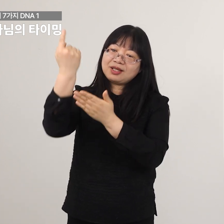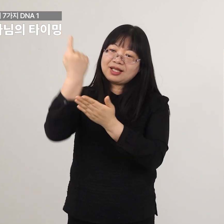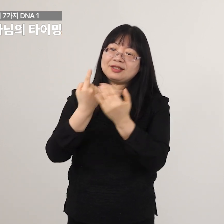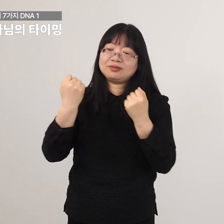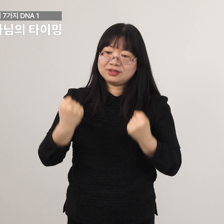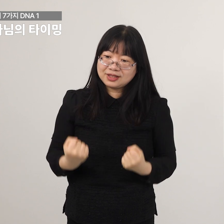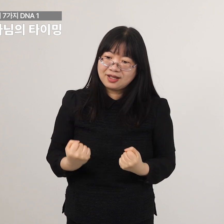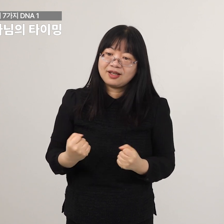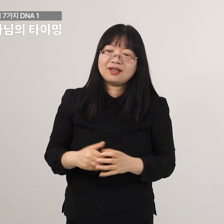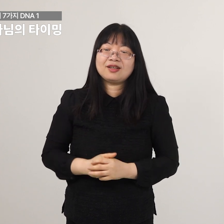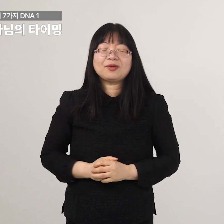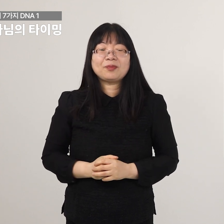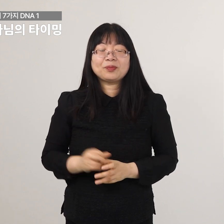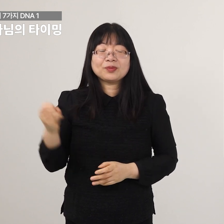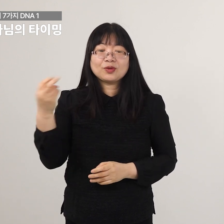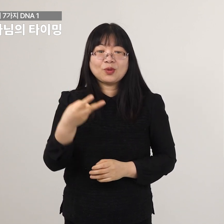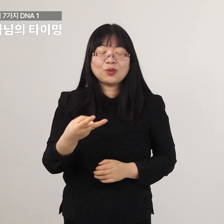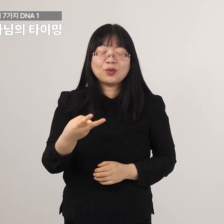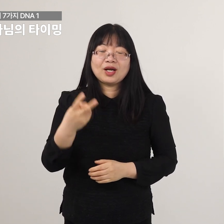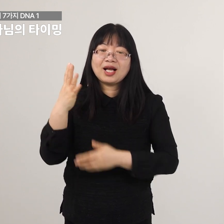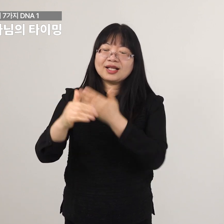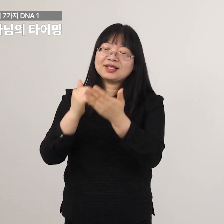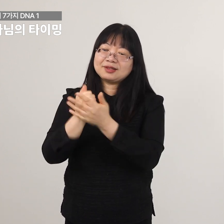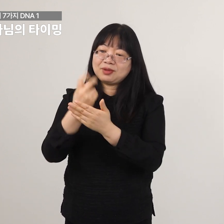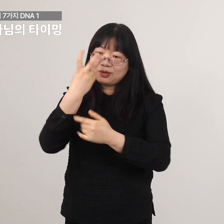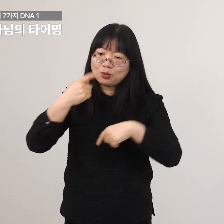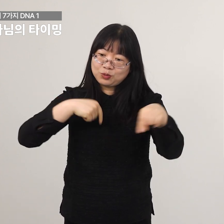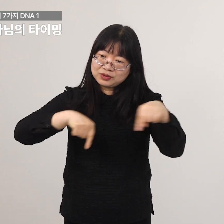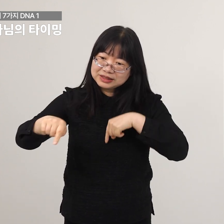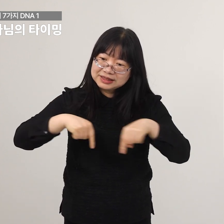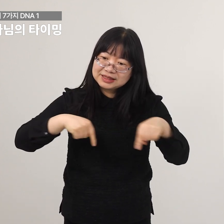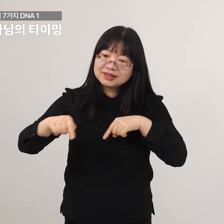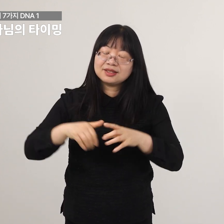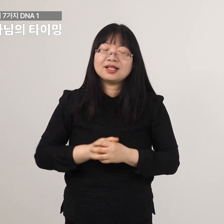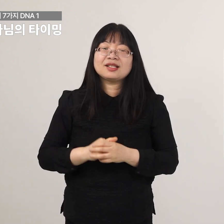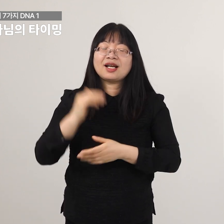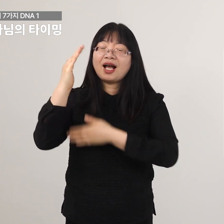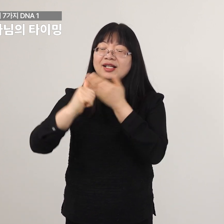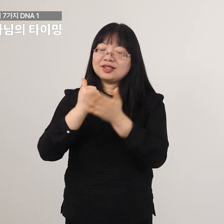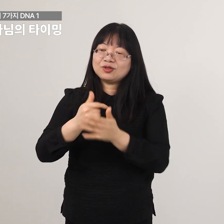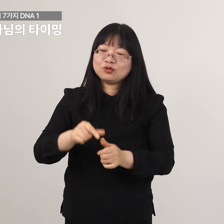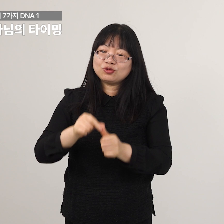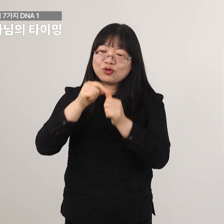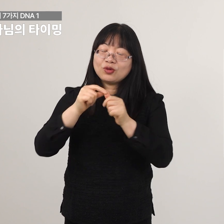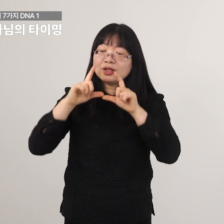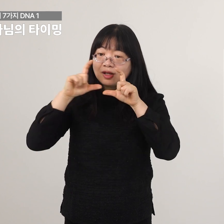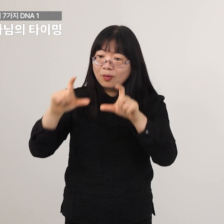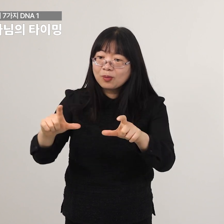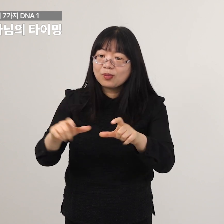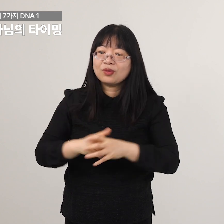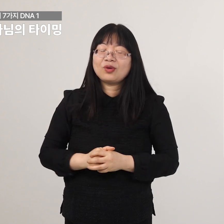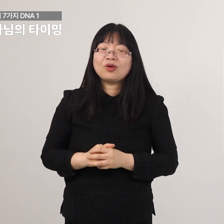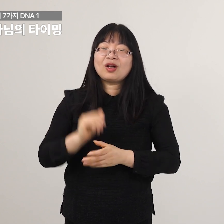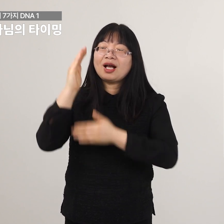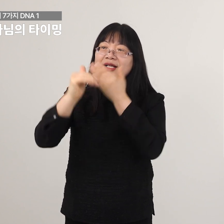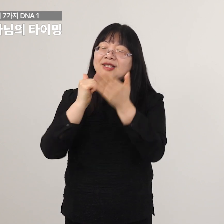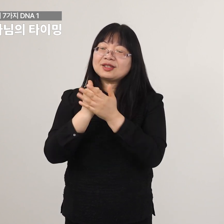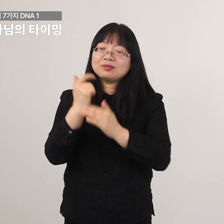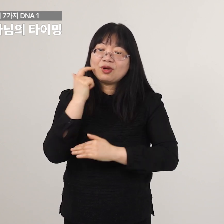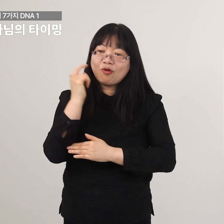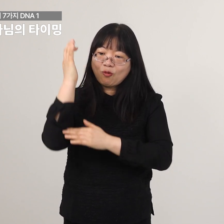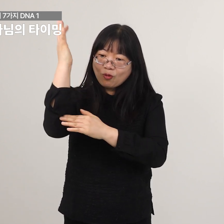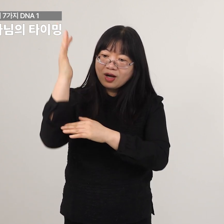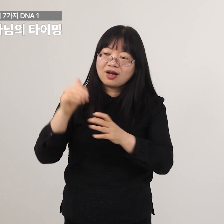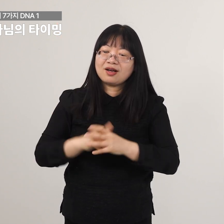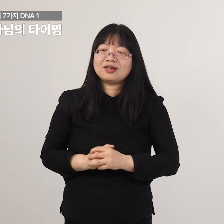임재, 그리고 그분의 통치, 그분의 구원의 선포, 그분의